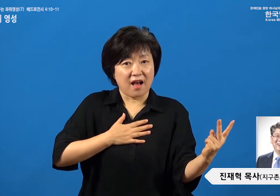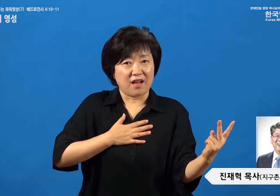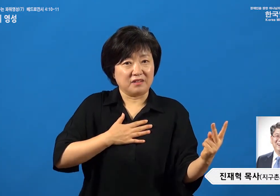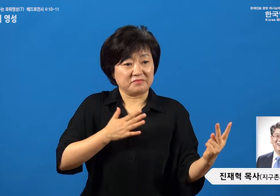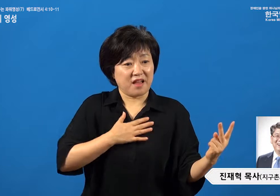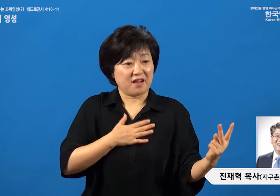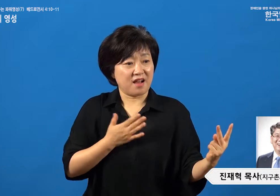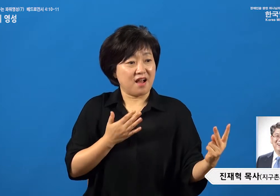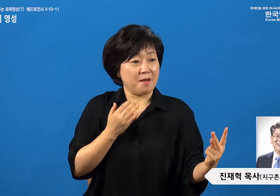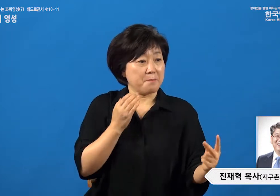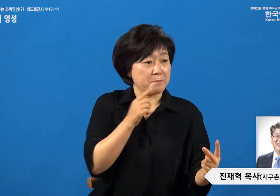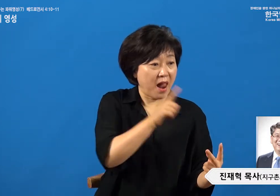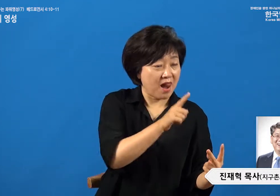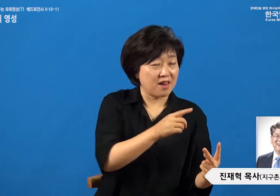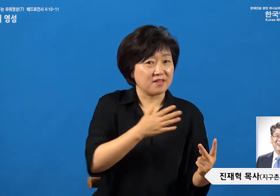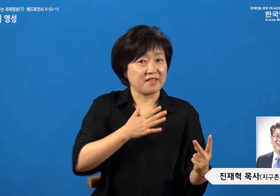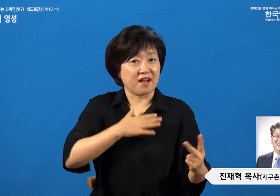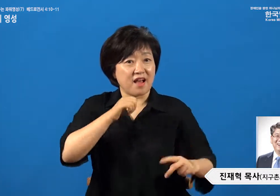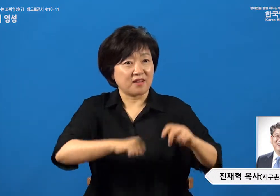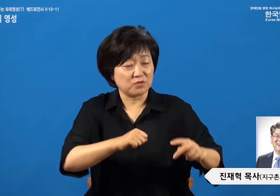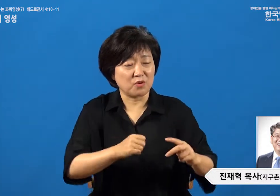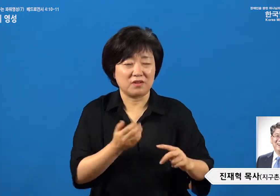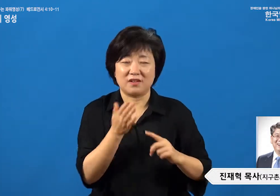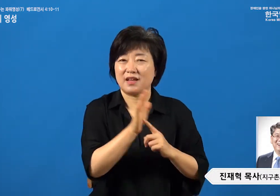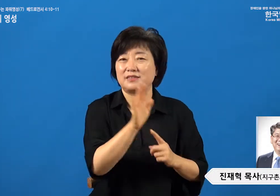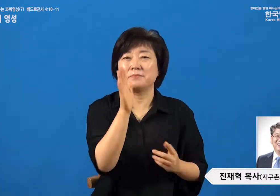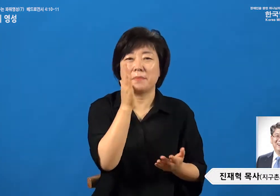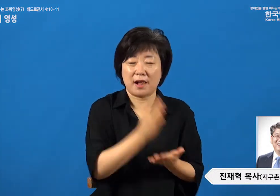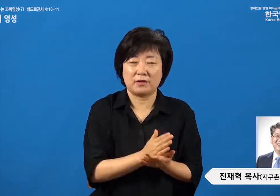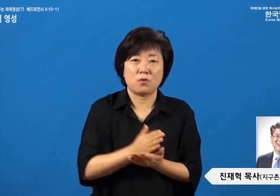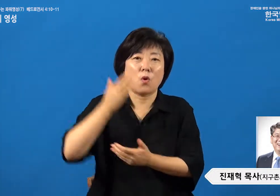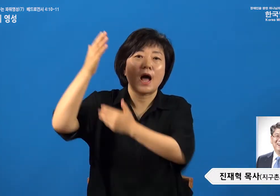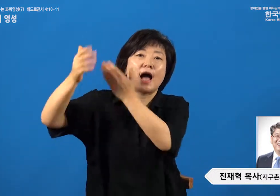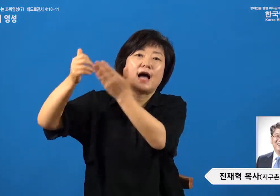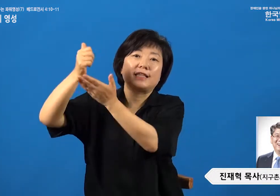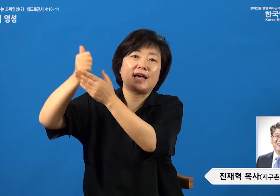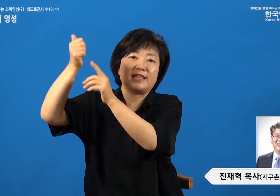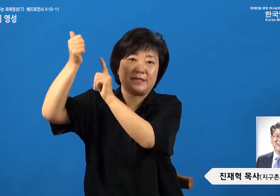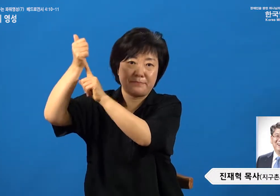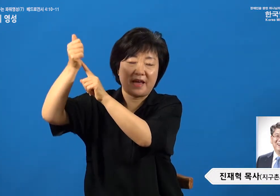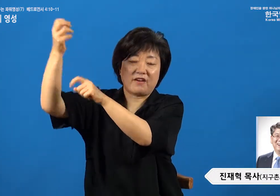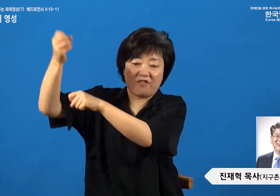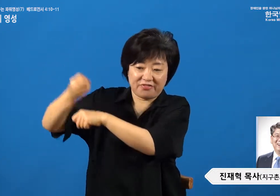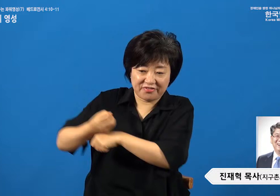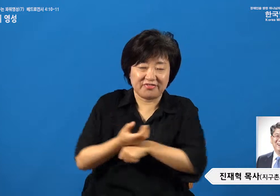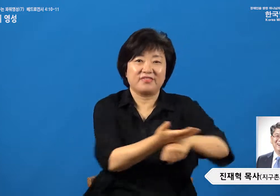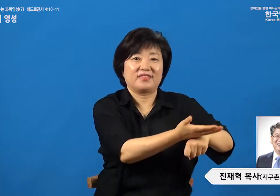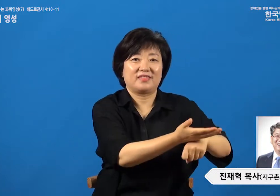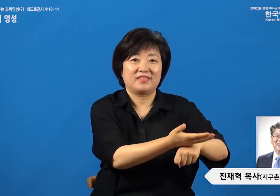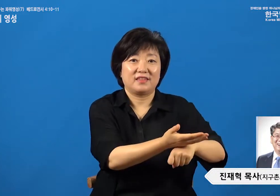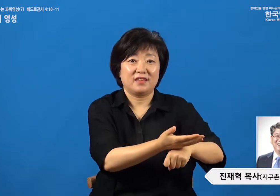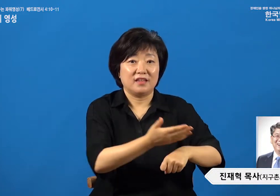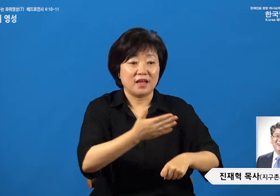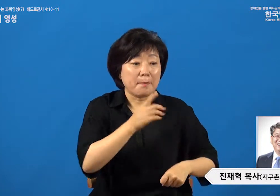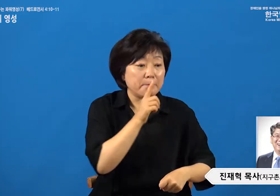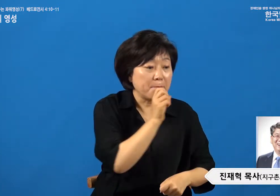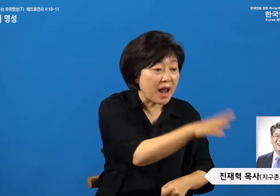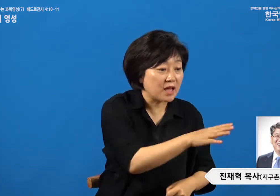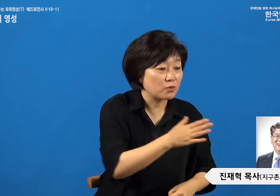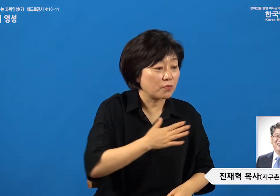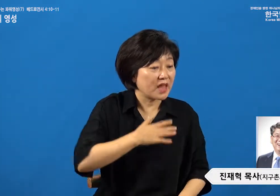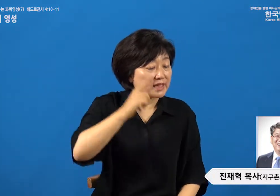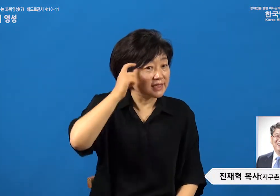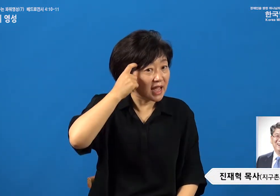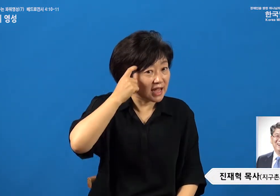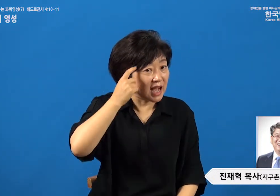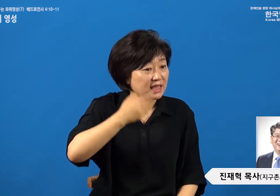하지 말고 하나님의 것으로 하라고 성경은 말씀합니다. 말을 해도 내